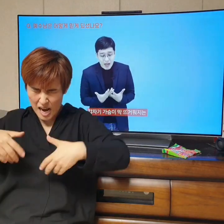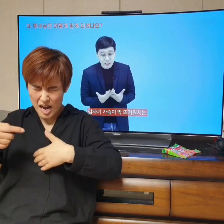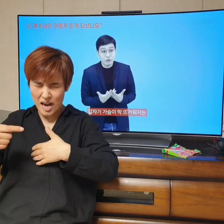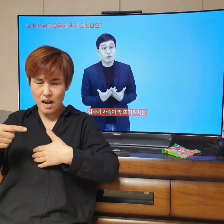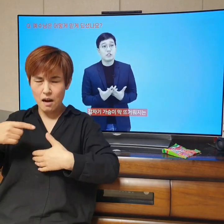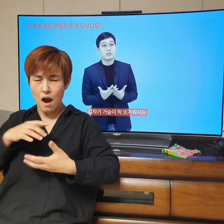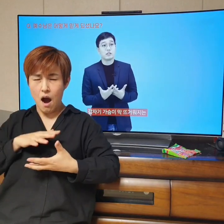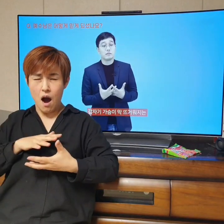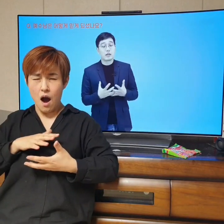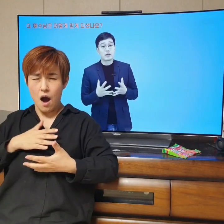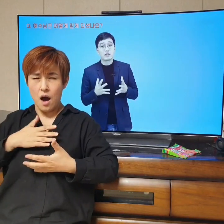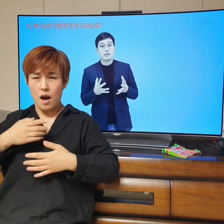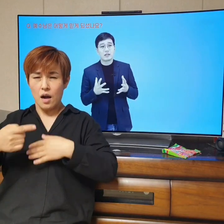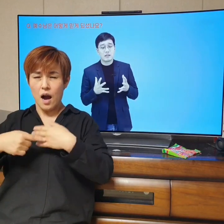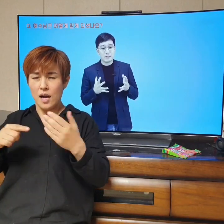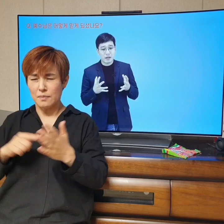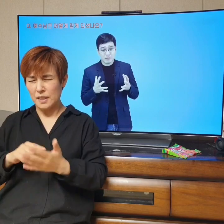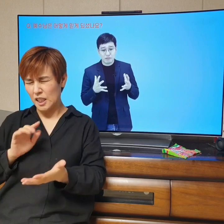가슴이 막 뜨거워지는